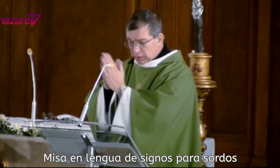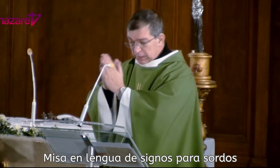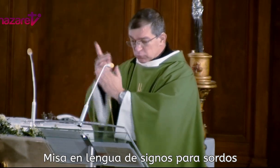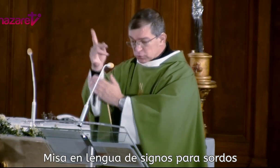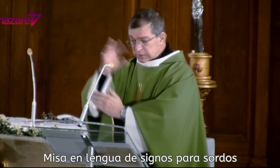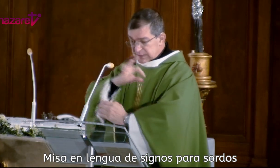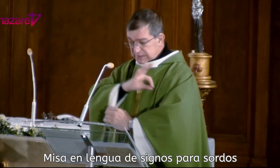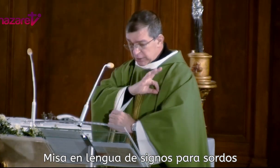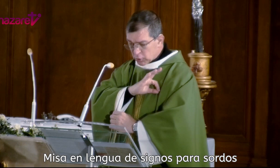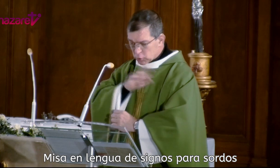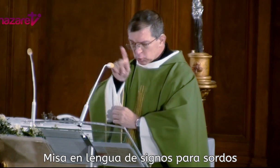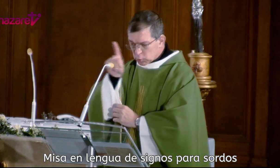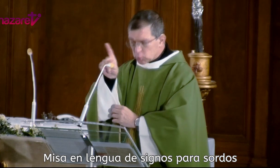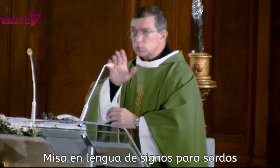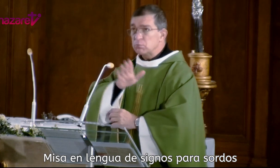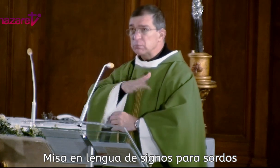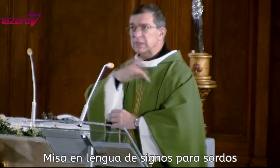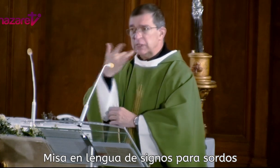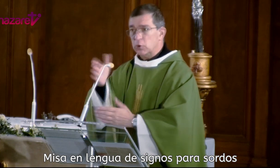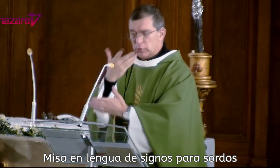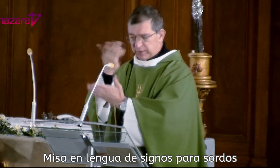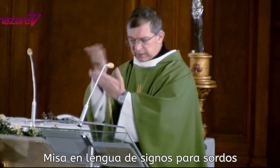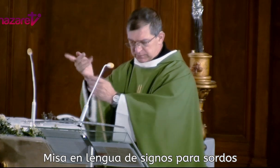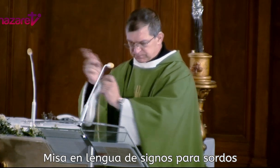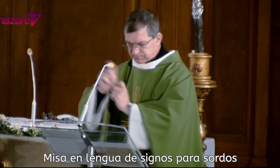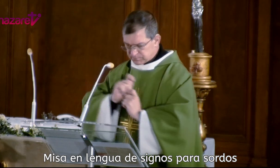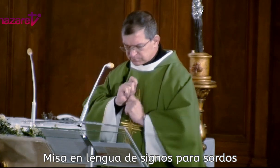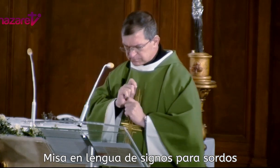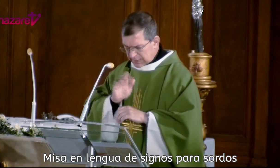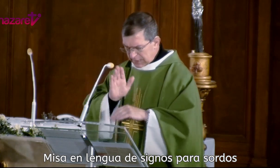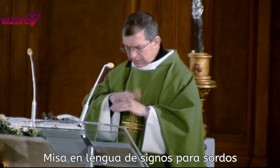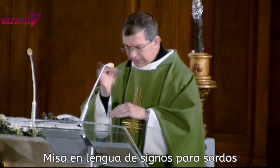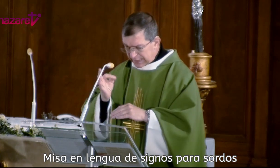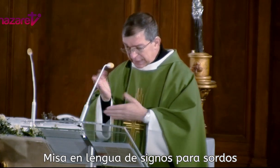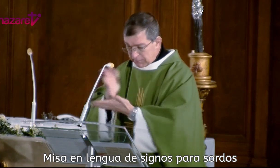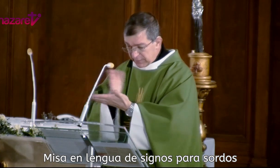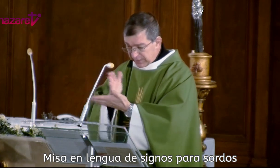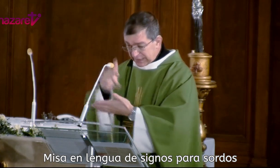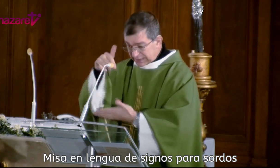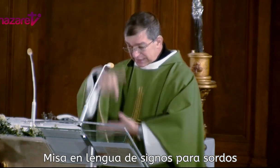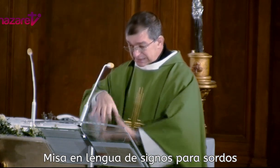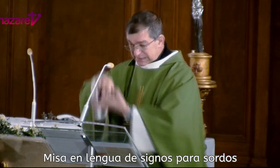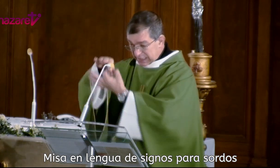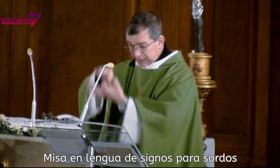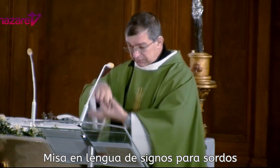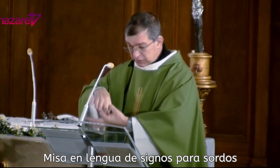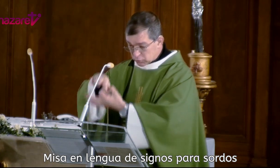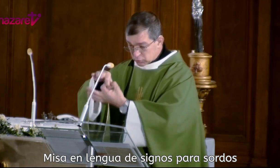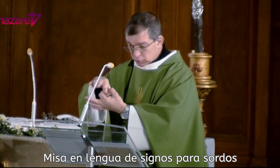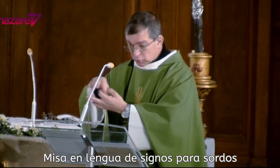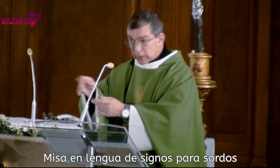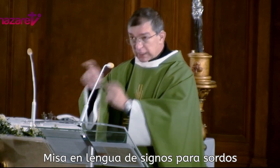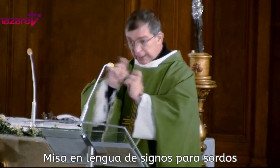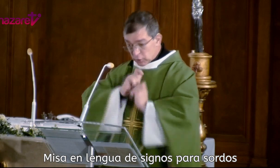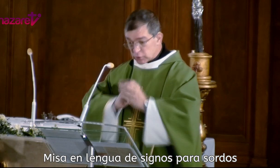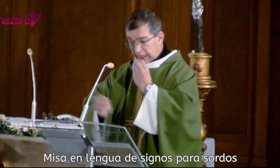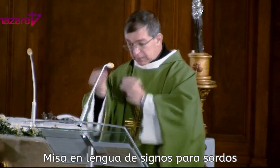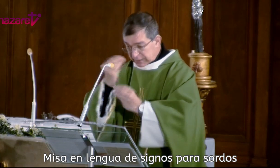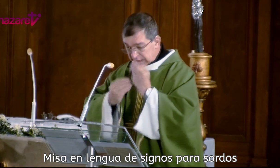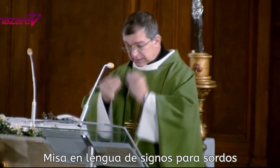invocamos, Señor, tu misericordia, para que mediante este sacramento que nos alimenta